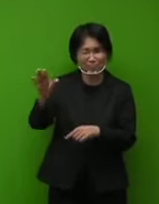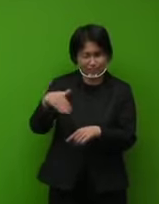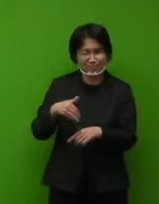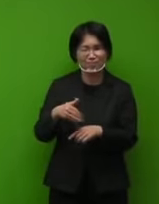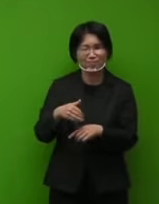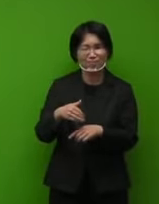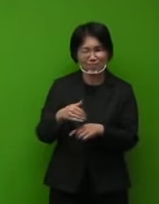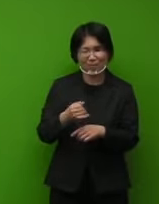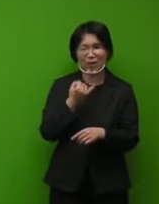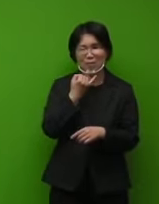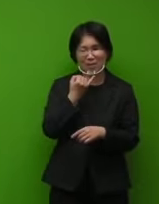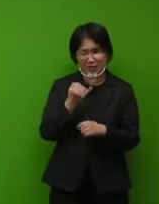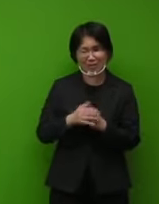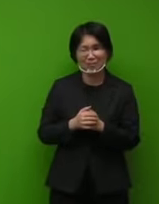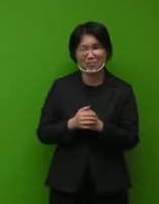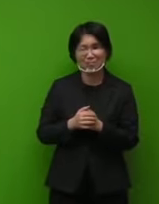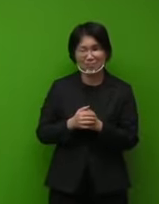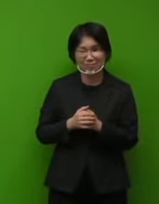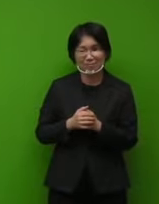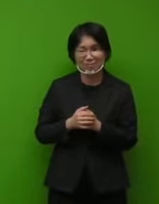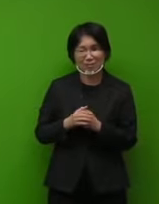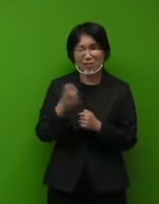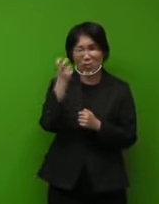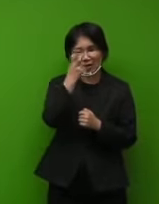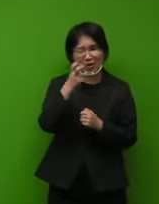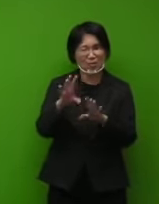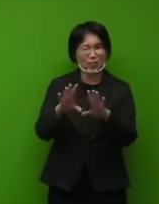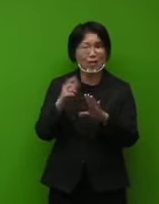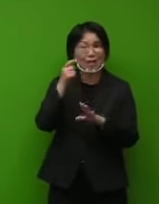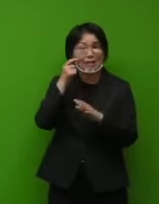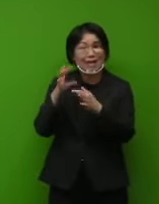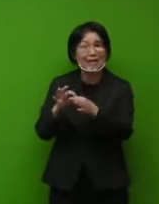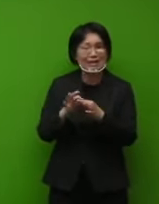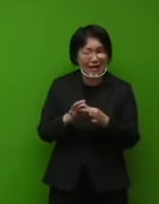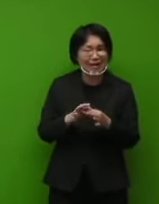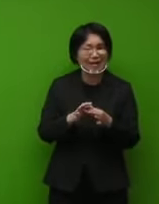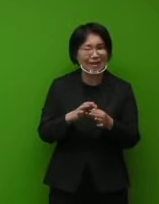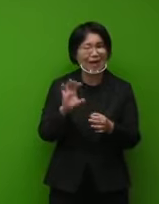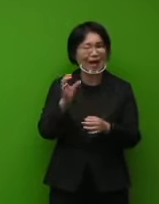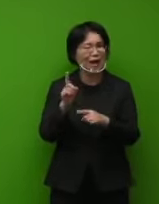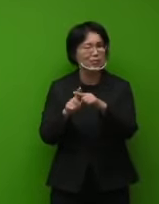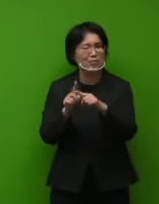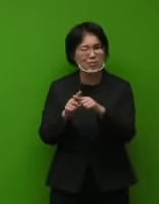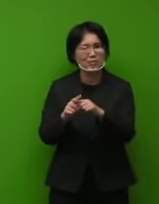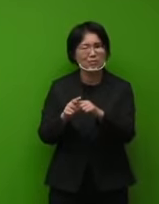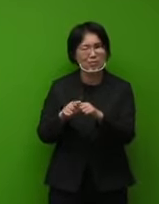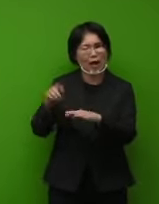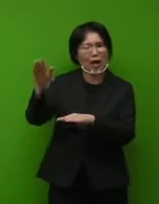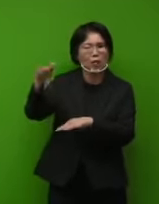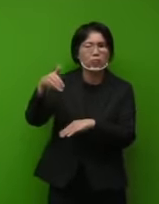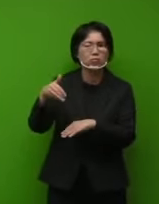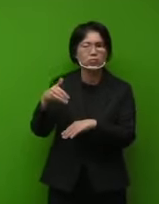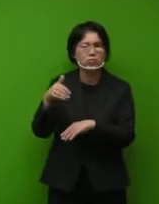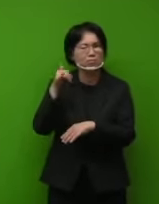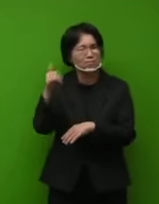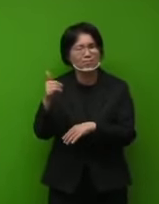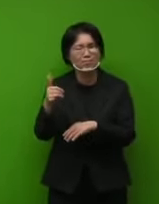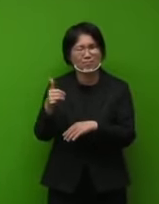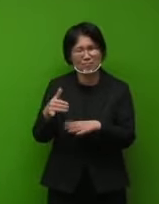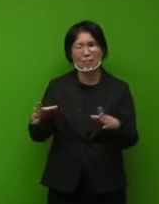ければと思いますが、それ以外の方、検査が受けられないからということで、救急車を呼ぶというようなことは、お控えをいただ